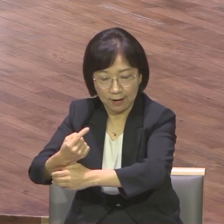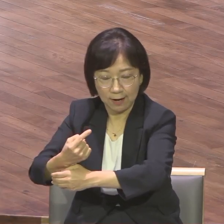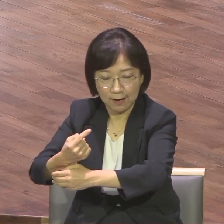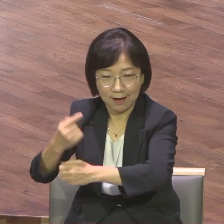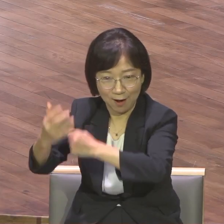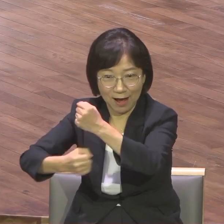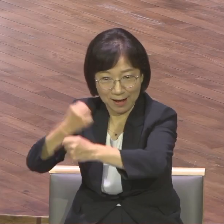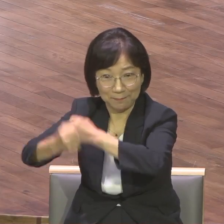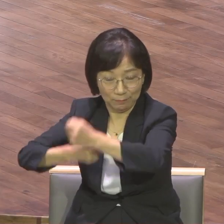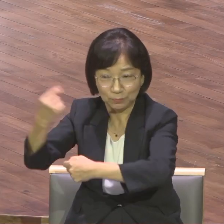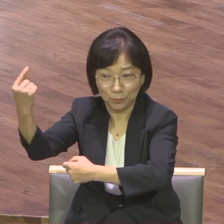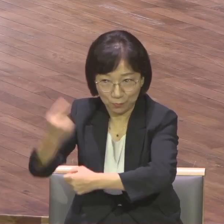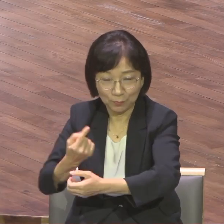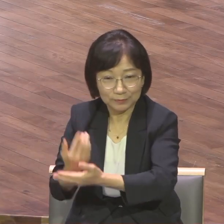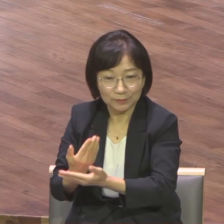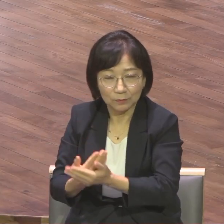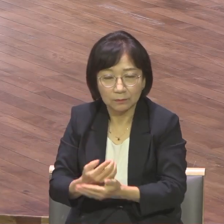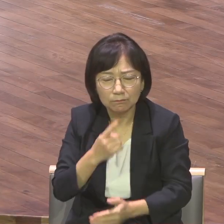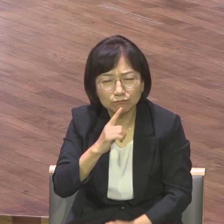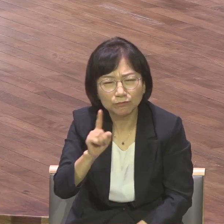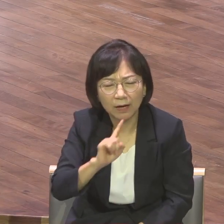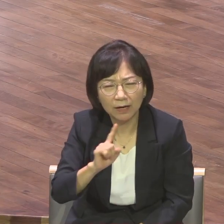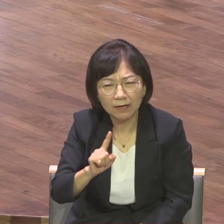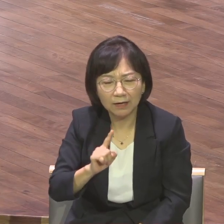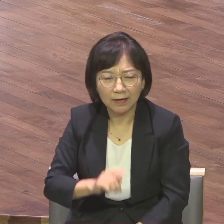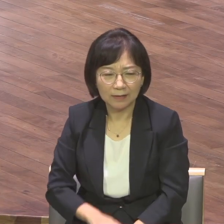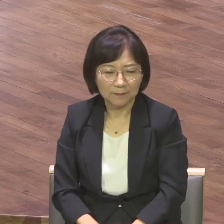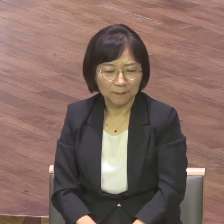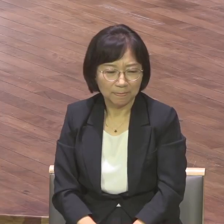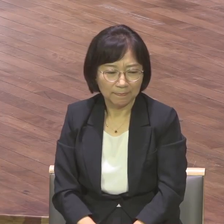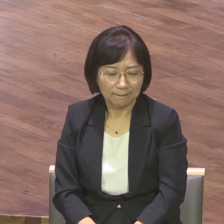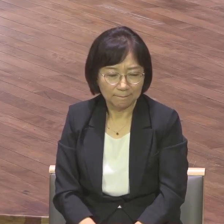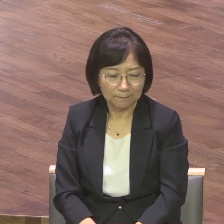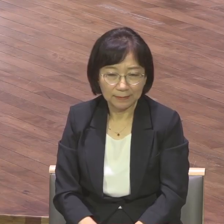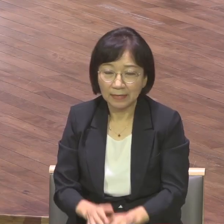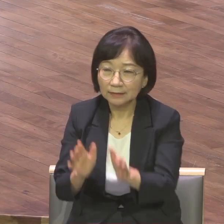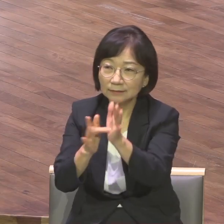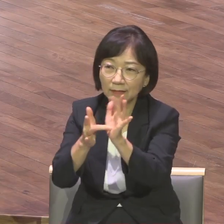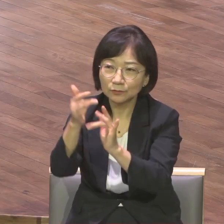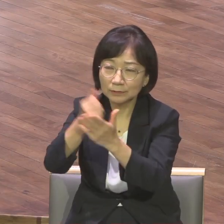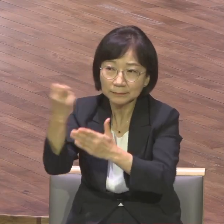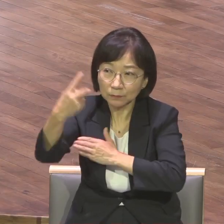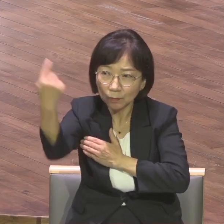그랬어요. 예수님 재림이 어느 날도 가능한 거예요.